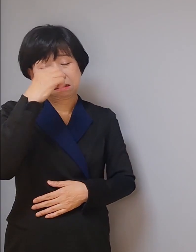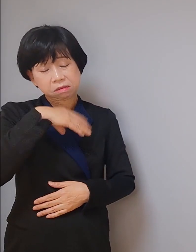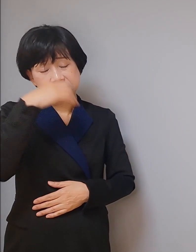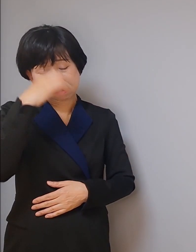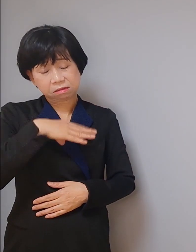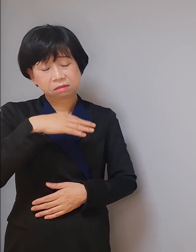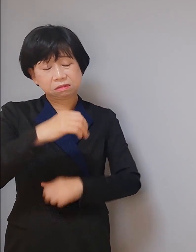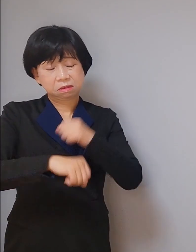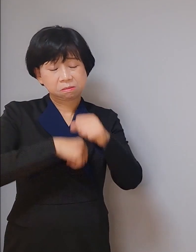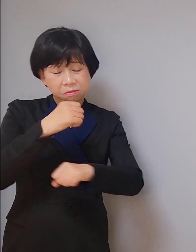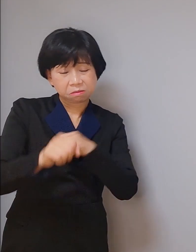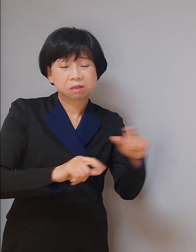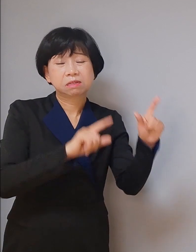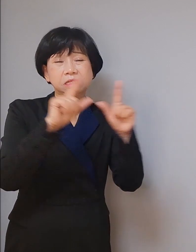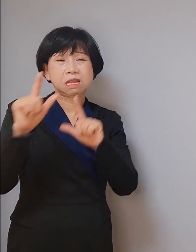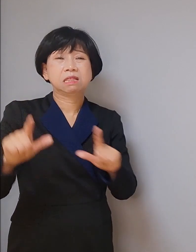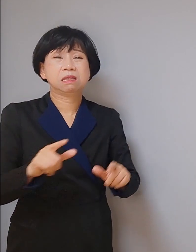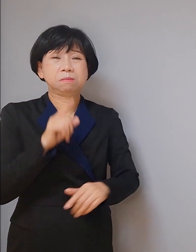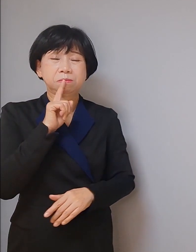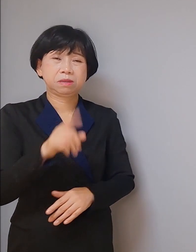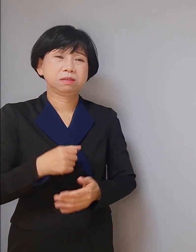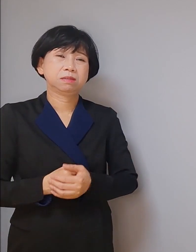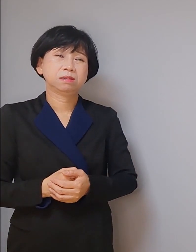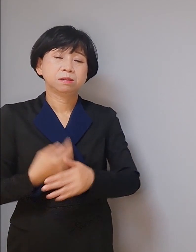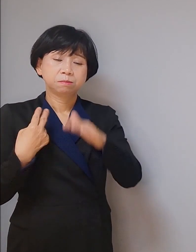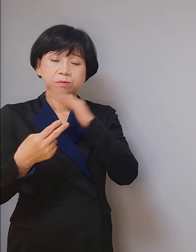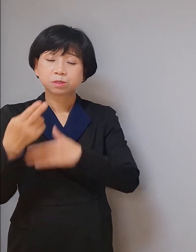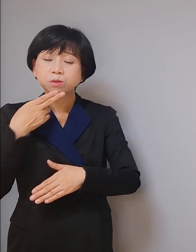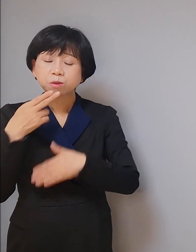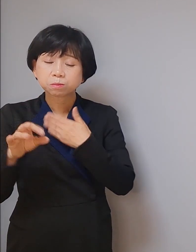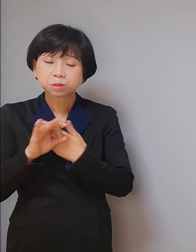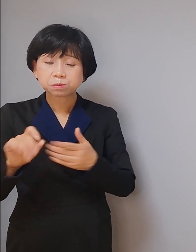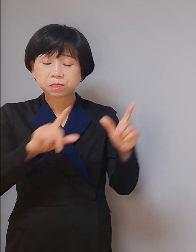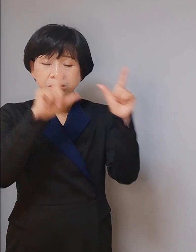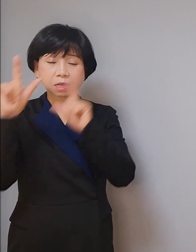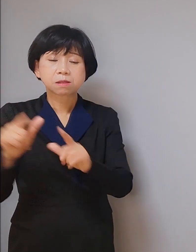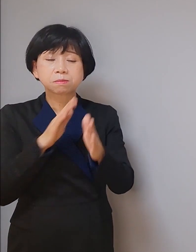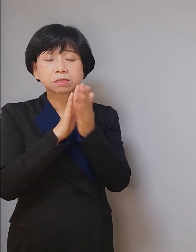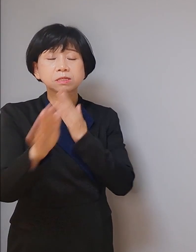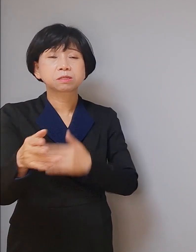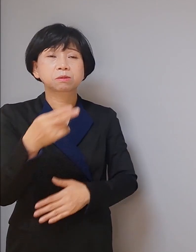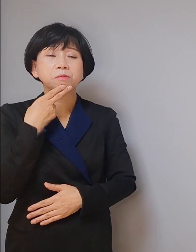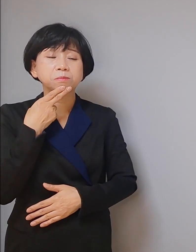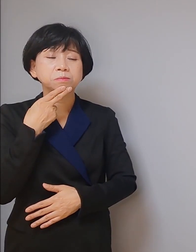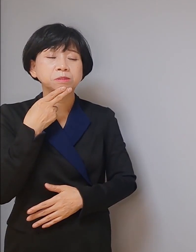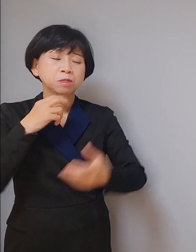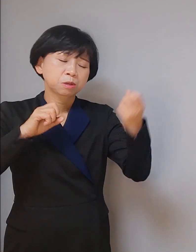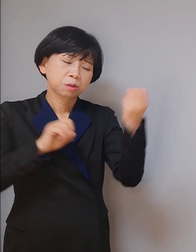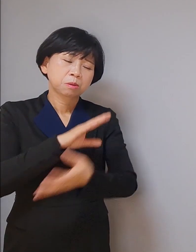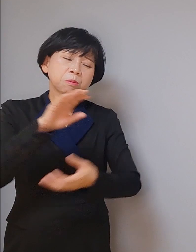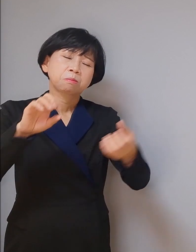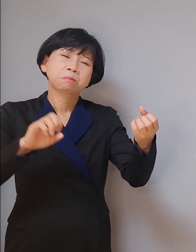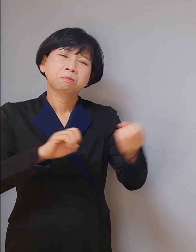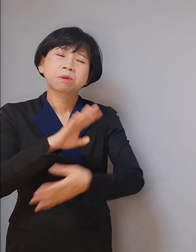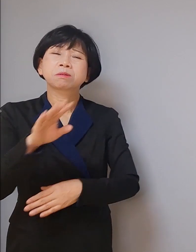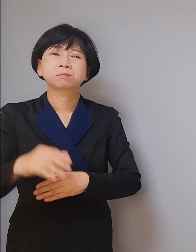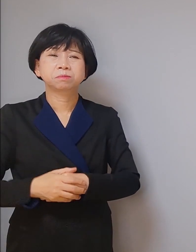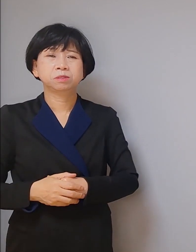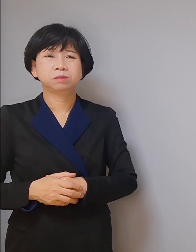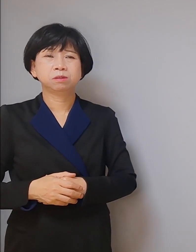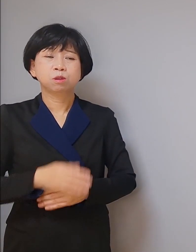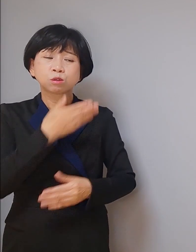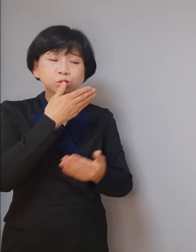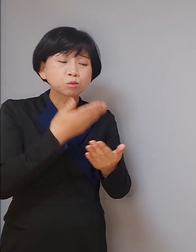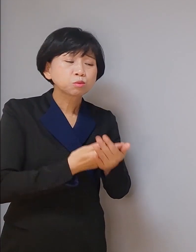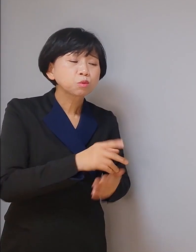제멋대로 날뛴다는 거지요. 비전이 없는 사람은요, 삶의 질서가 없는 거에 엉망인 거지요. 어떤 것이 더 중요하고